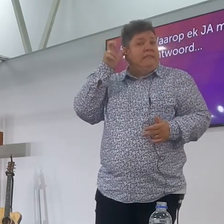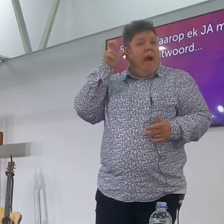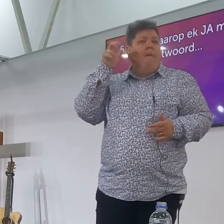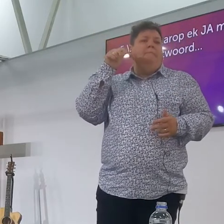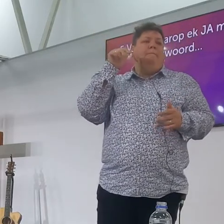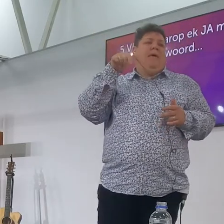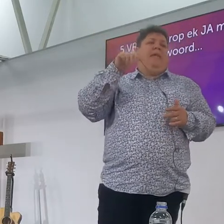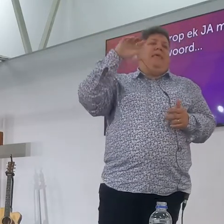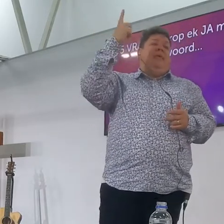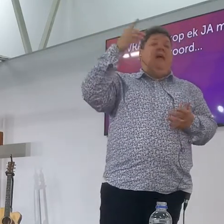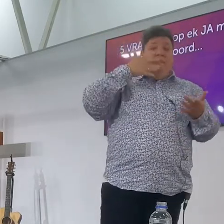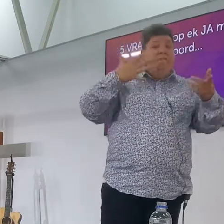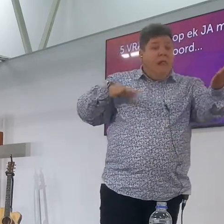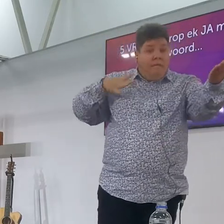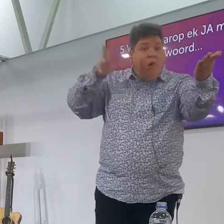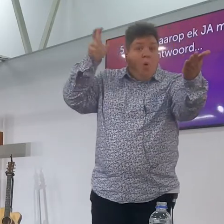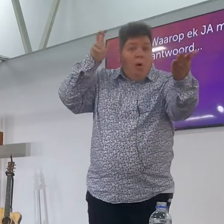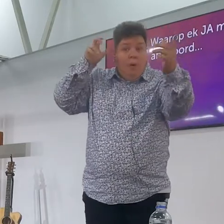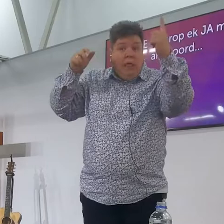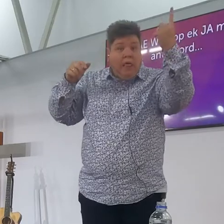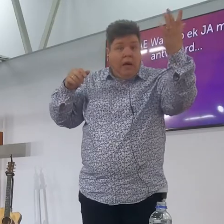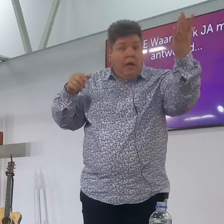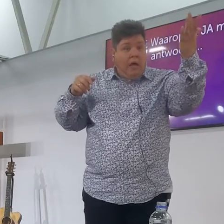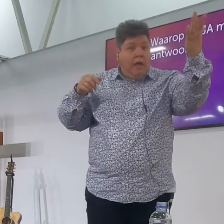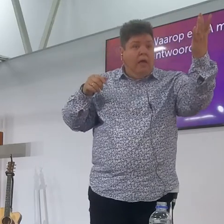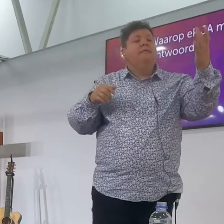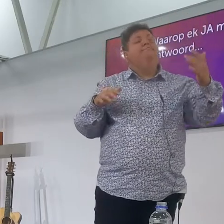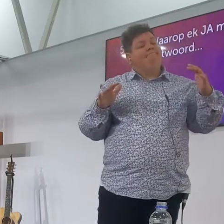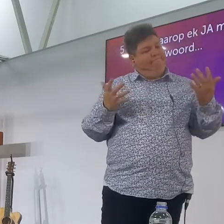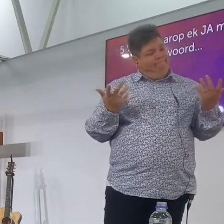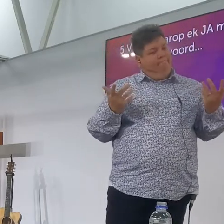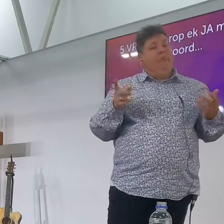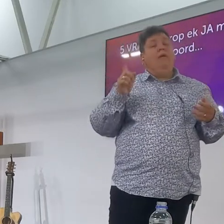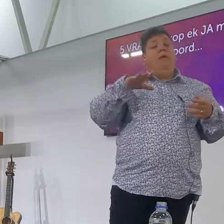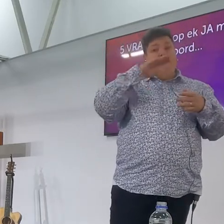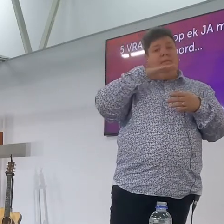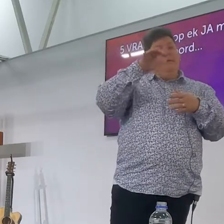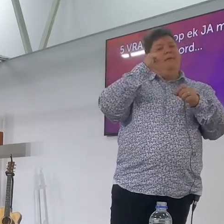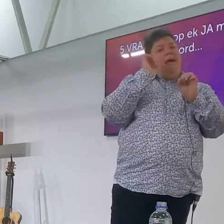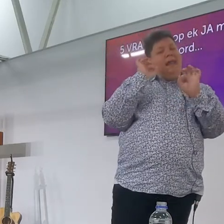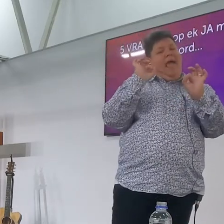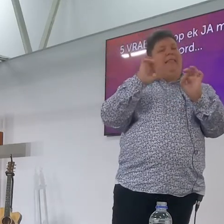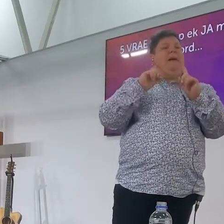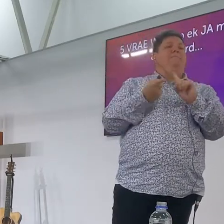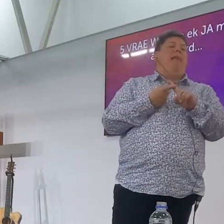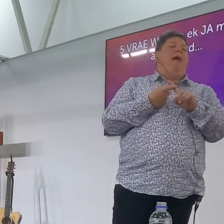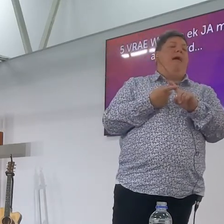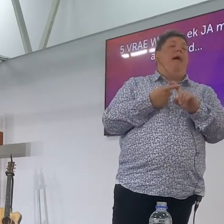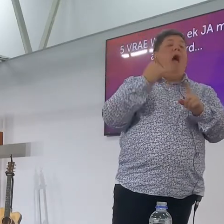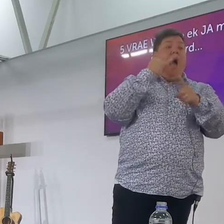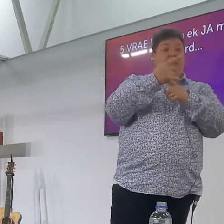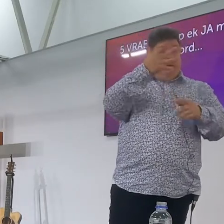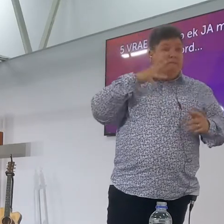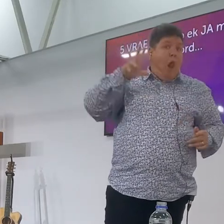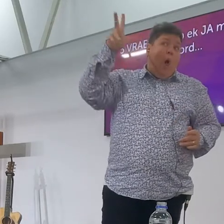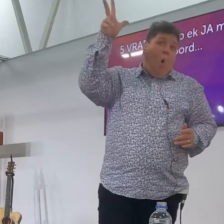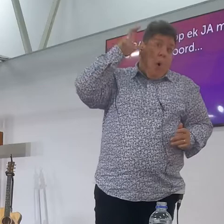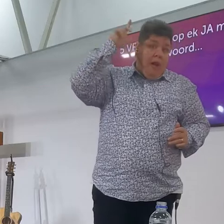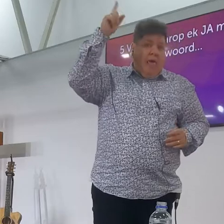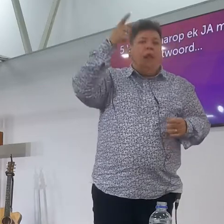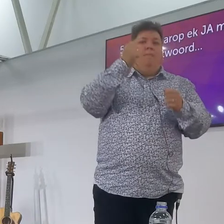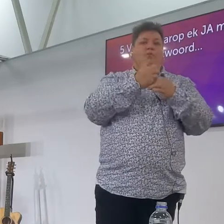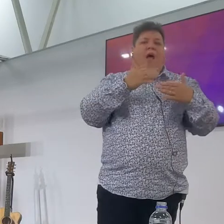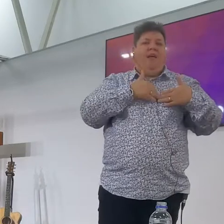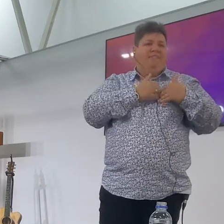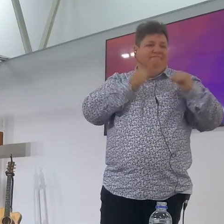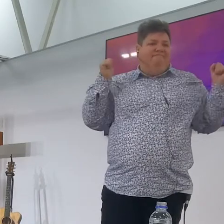gehoorsaam wees aan die Here? Ek wil gehoorsaam wees aan die Here. Wel, dan is julle op die regte plek. En daarvoor, om gehoorsaam te wees aan die Here, het ek en jy 'n geesvervulde lewe nodig. Hier gaat